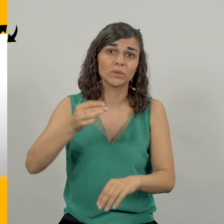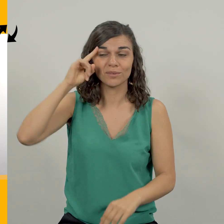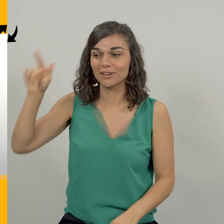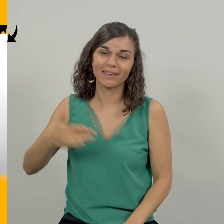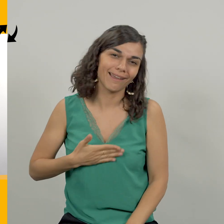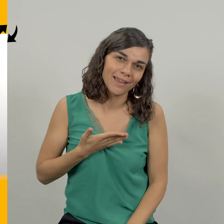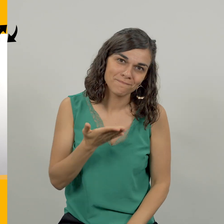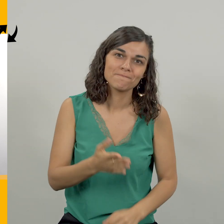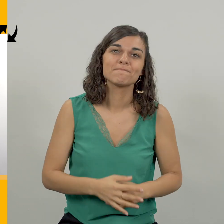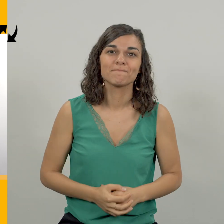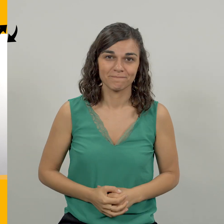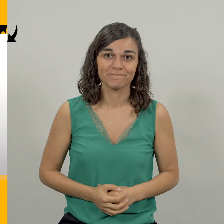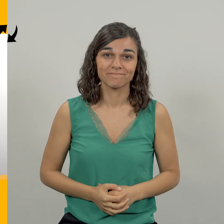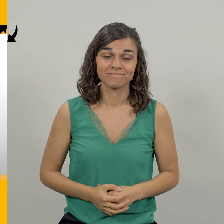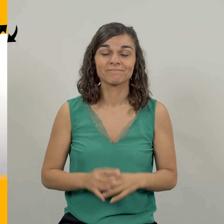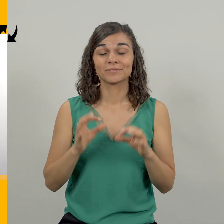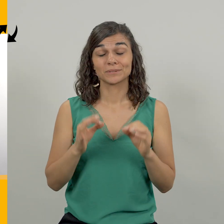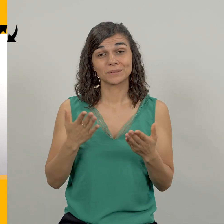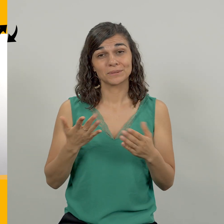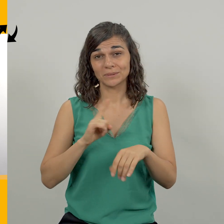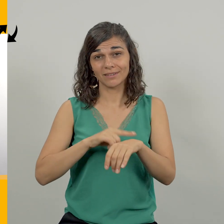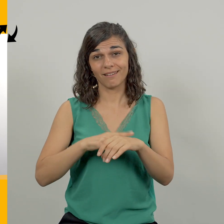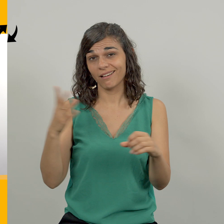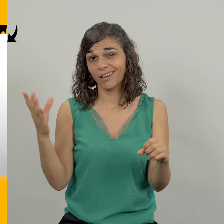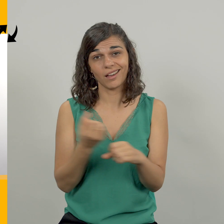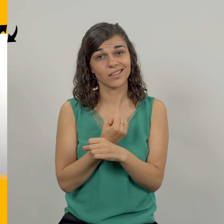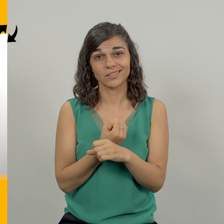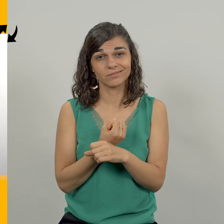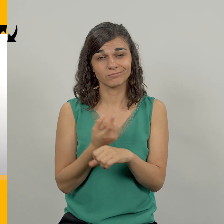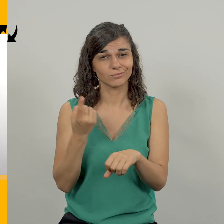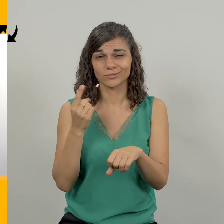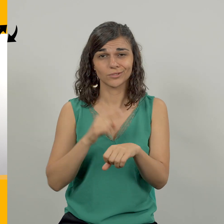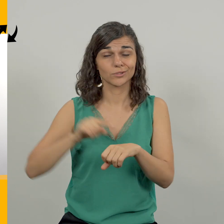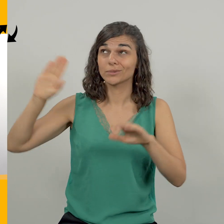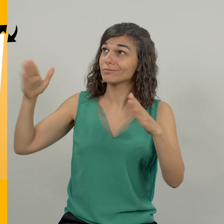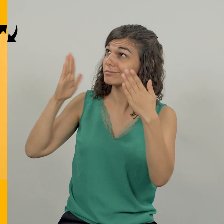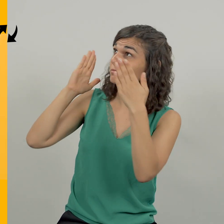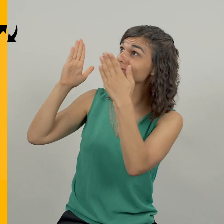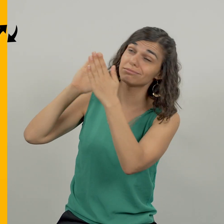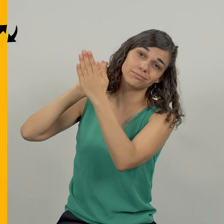Alors gagnez du temps aujourd'hui et tournez-vous vers la bonne personne.